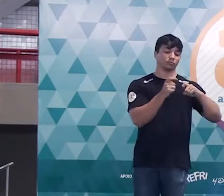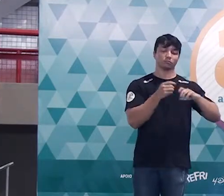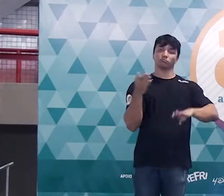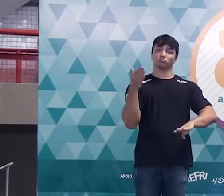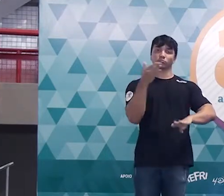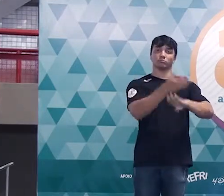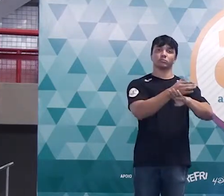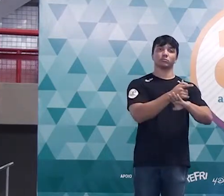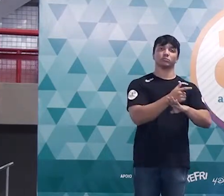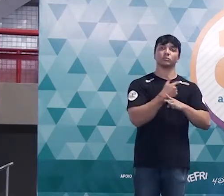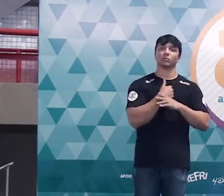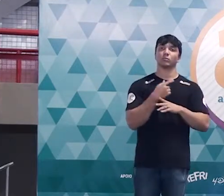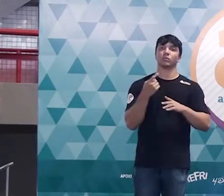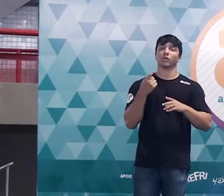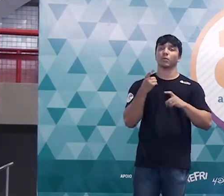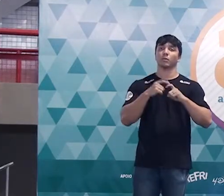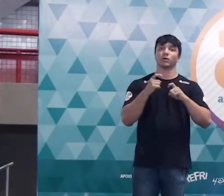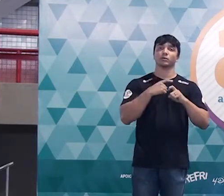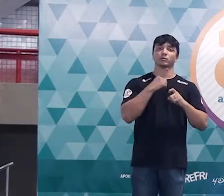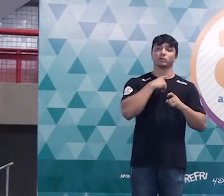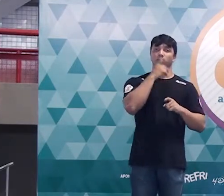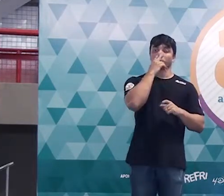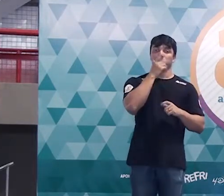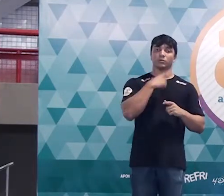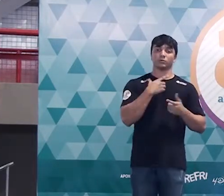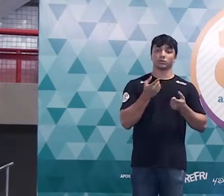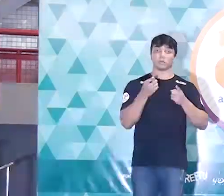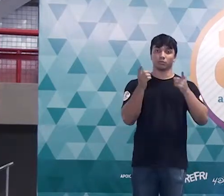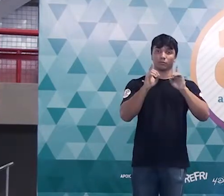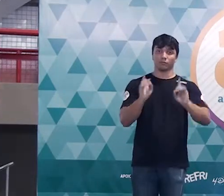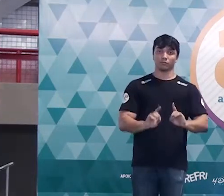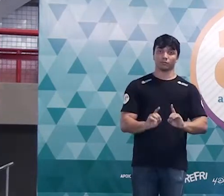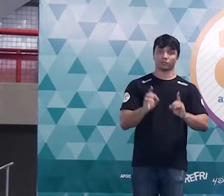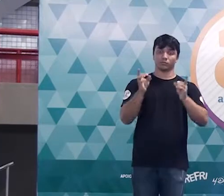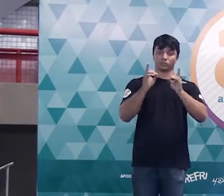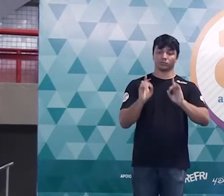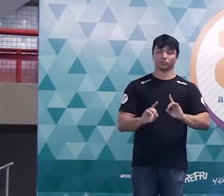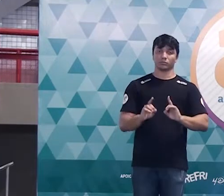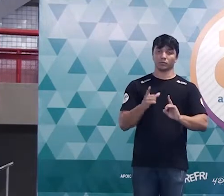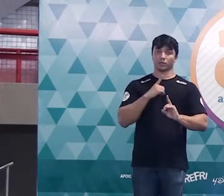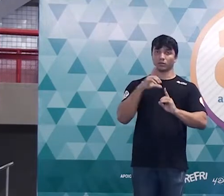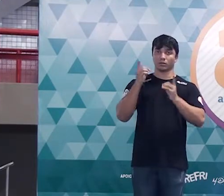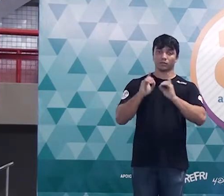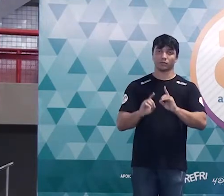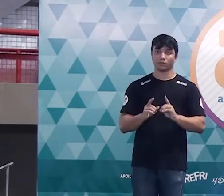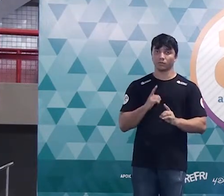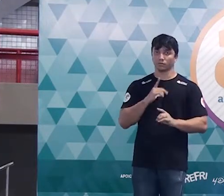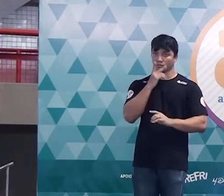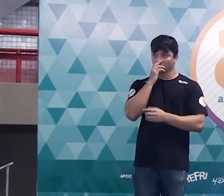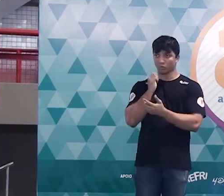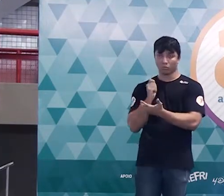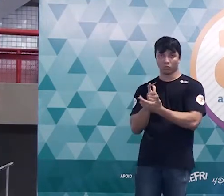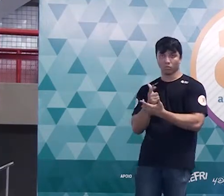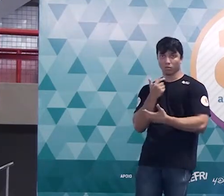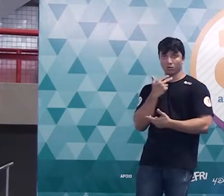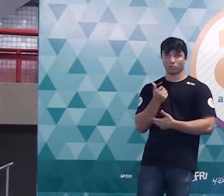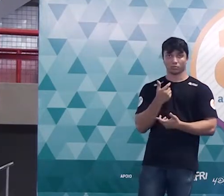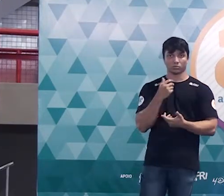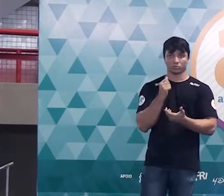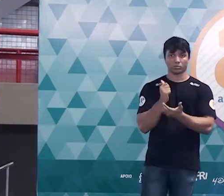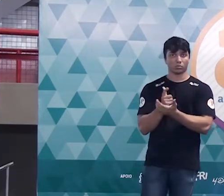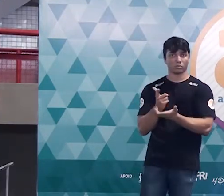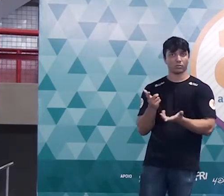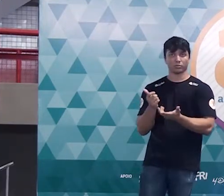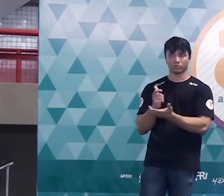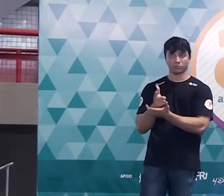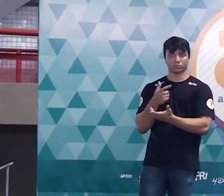a gente chegar lá, o médico tiver uma deficiência física, a gente vai deixar de comprar o remédio que ele passou?